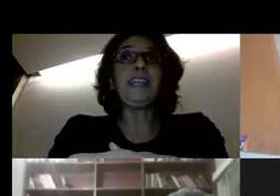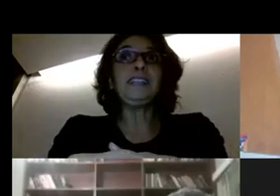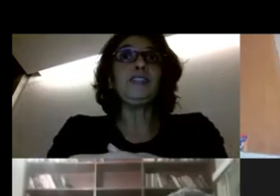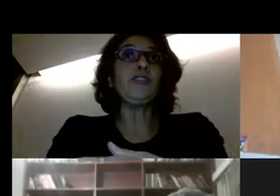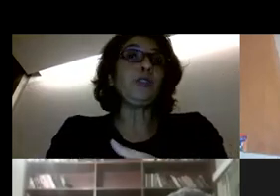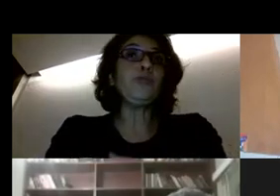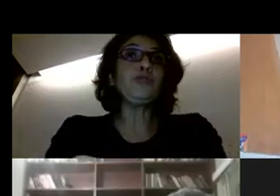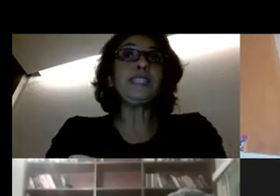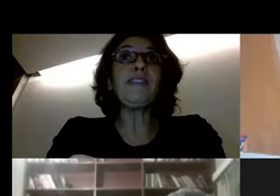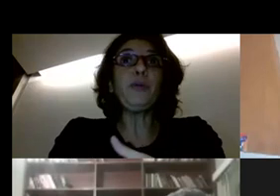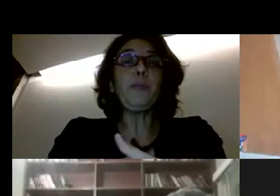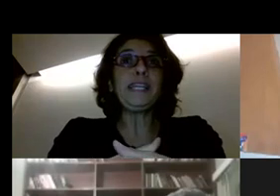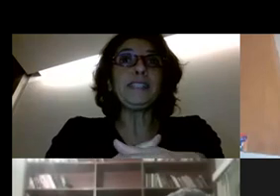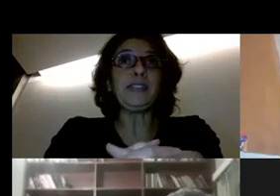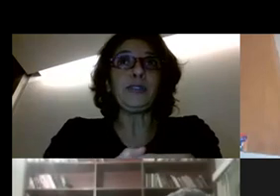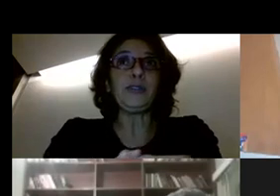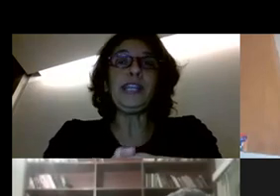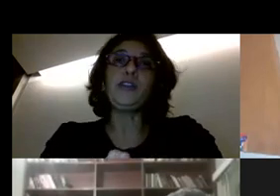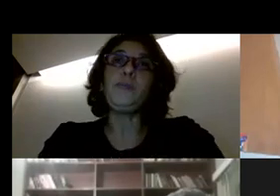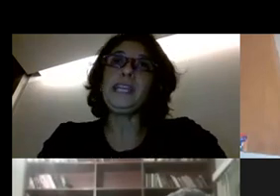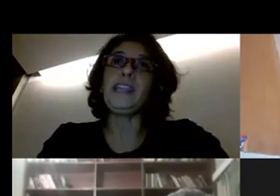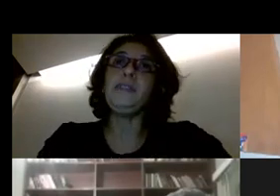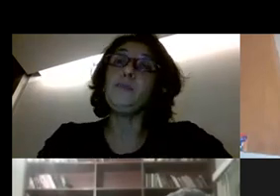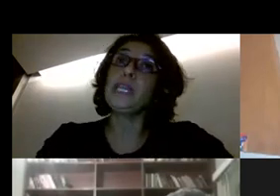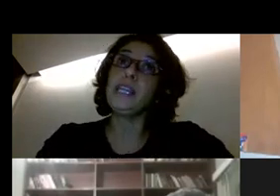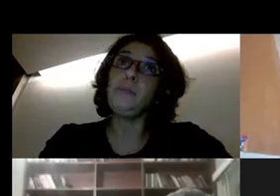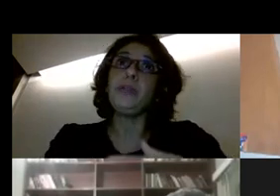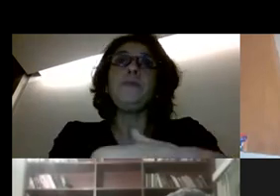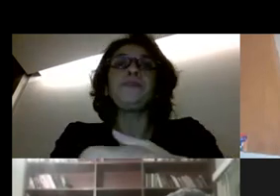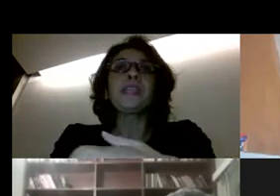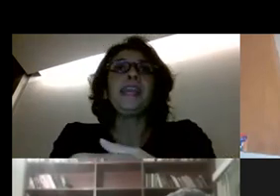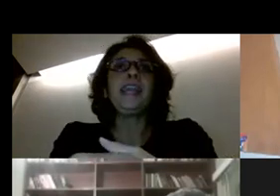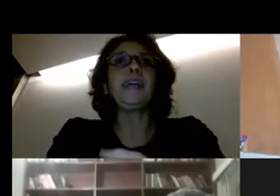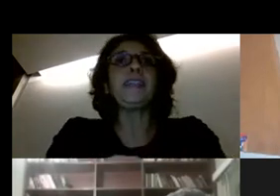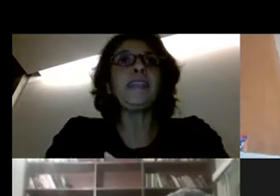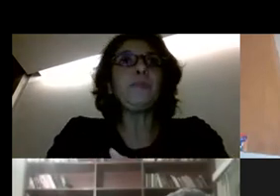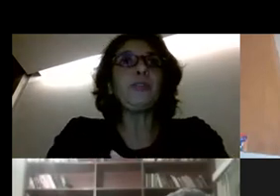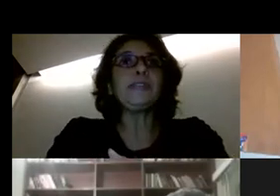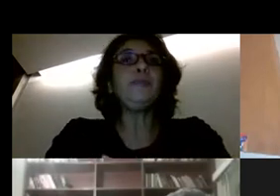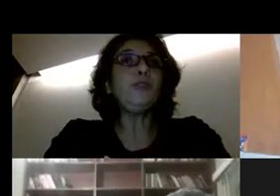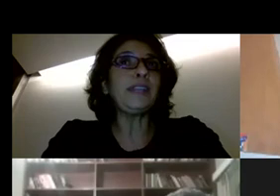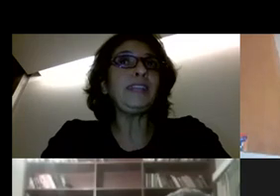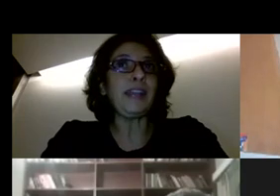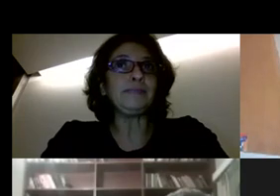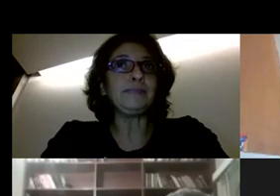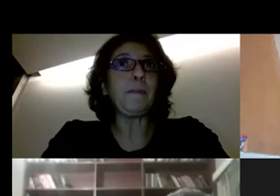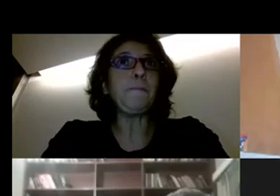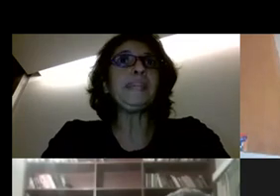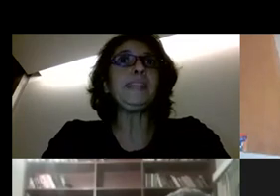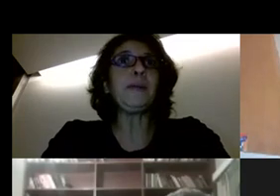vas registrando recursos que se van complejizando. Y la complejidad, por ejemplo, está dada por la